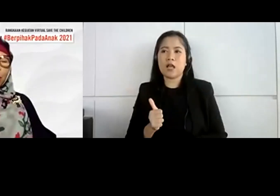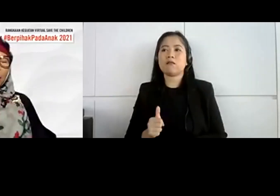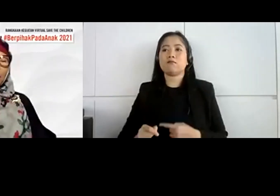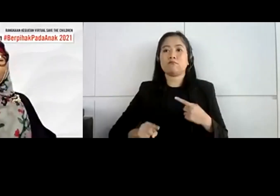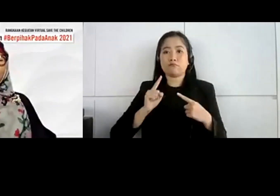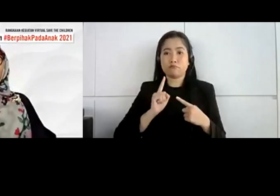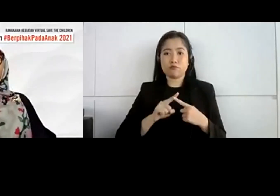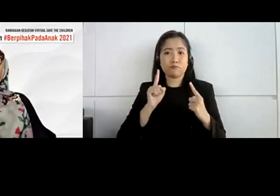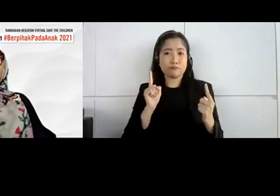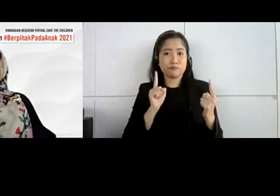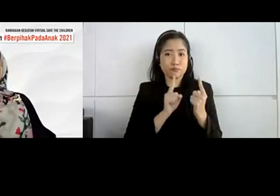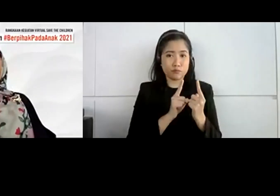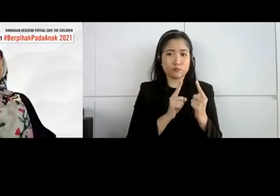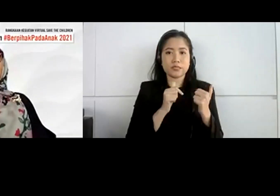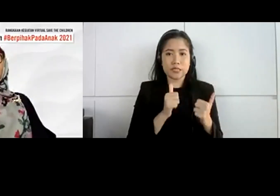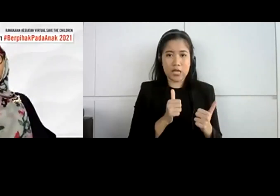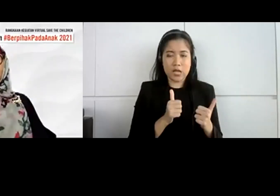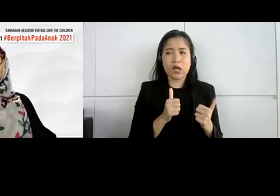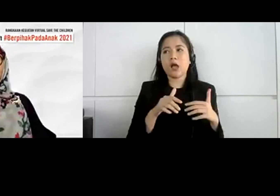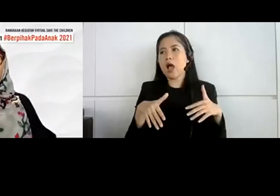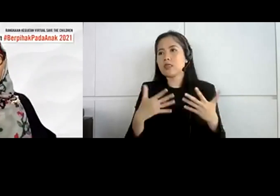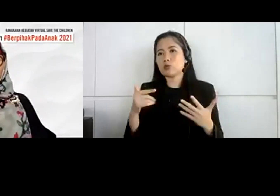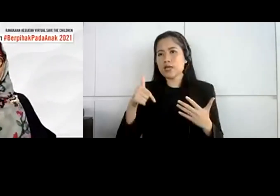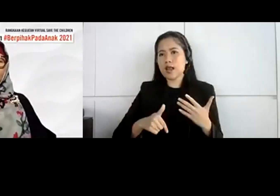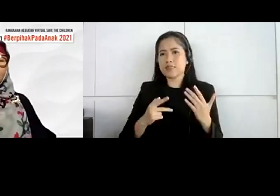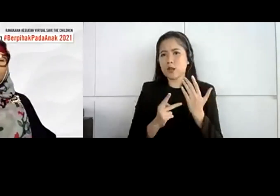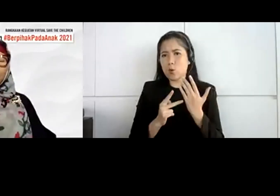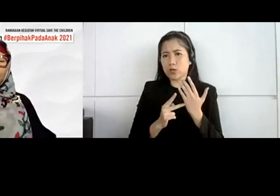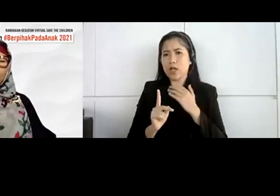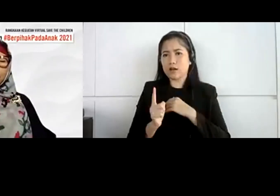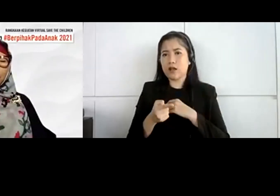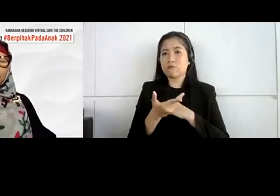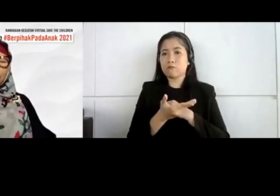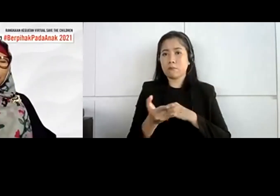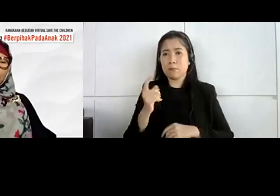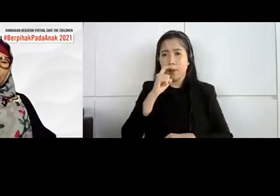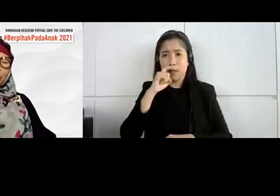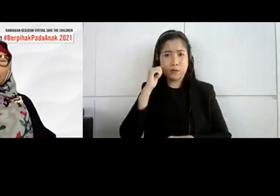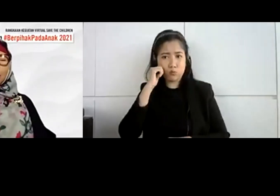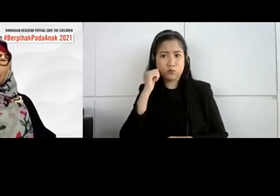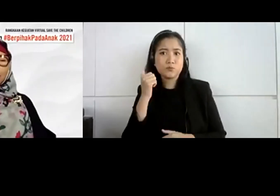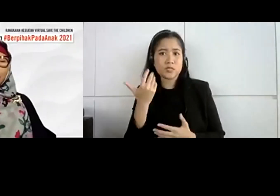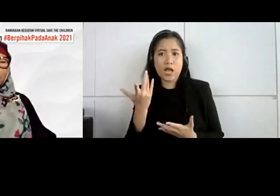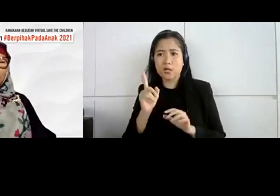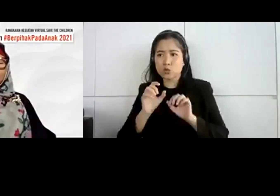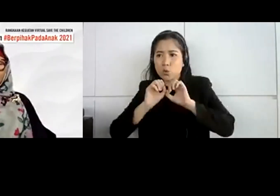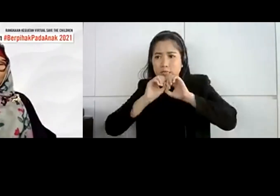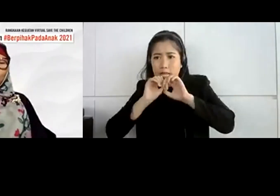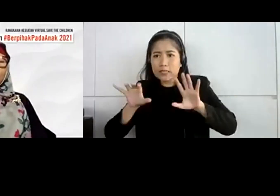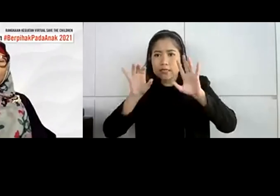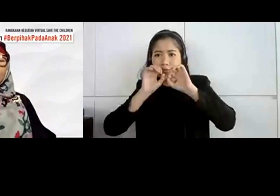tatap muka ataupun dengan kemajuan teknologi, Bapak dan Ibu bisa melakukan